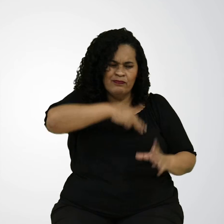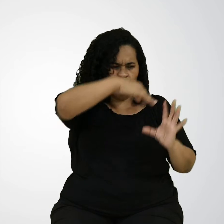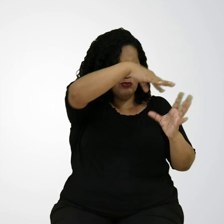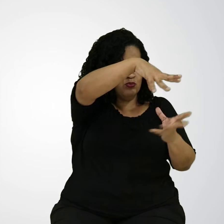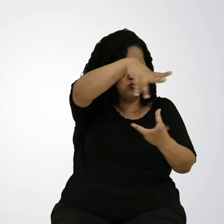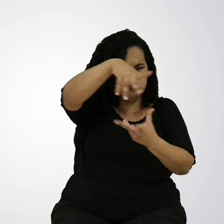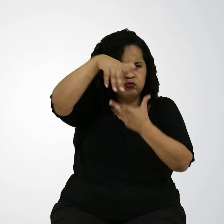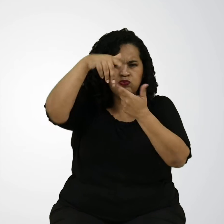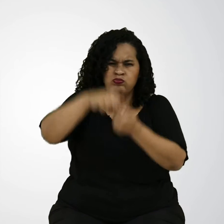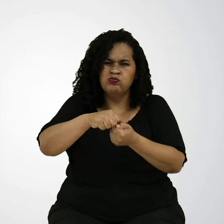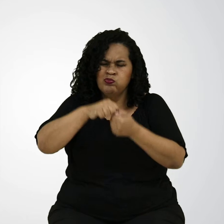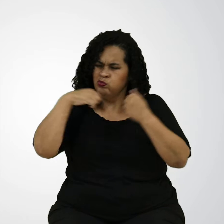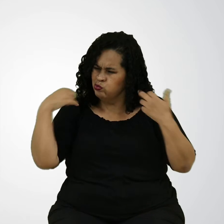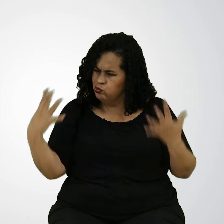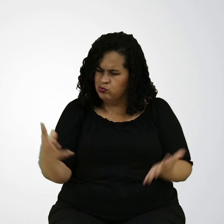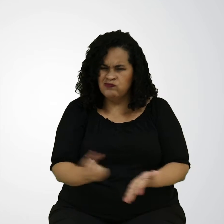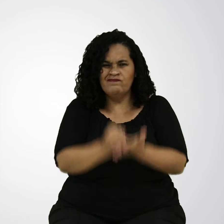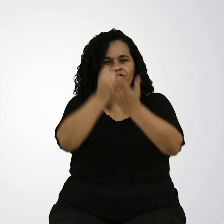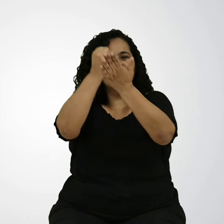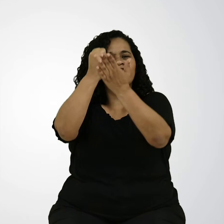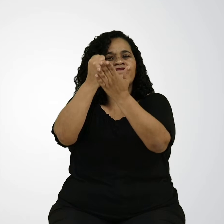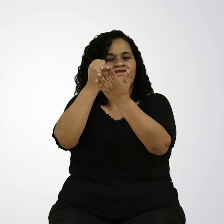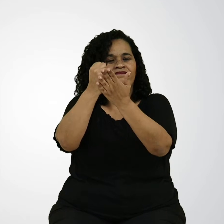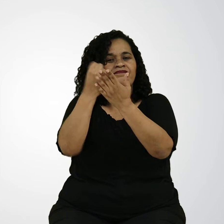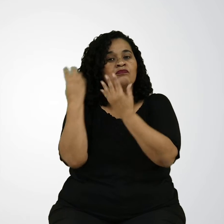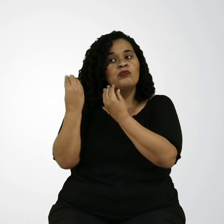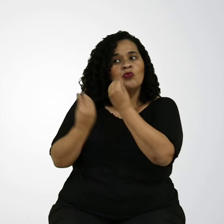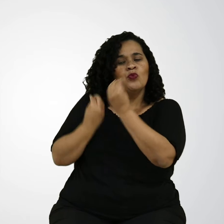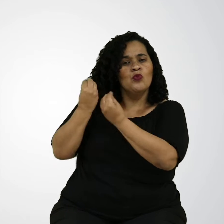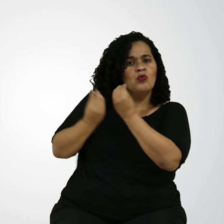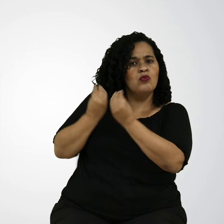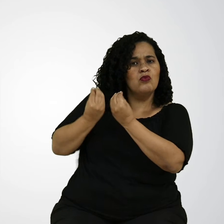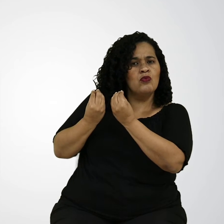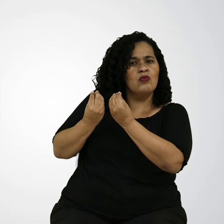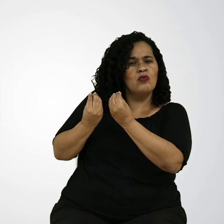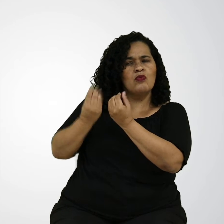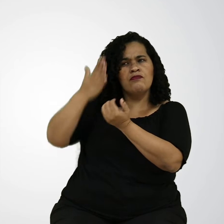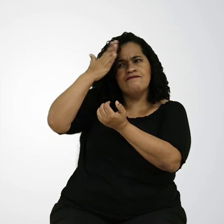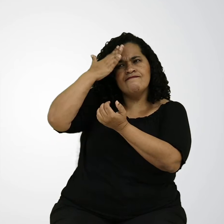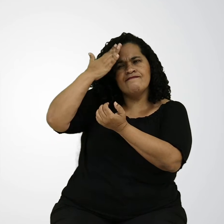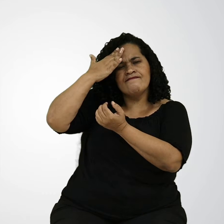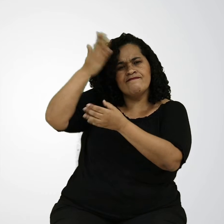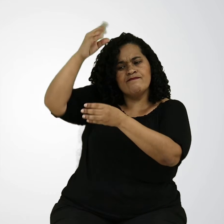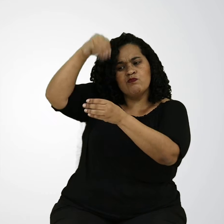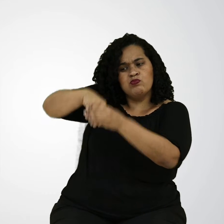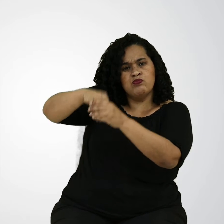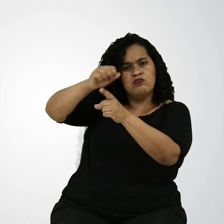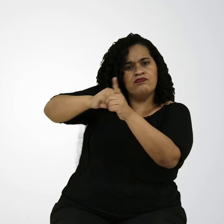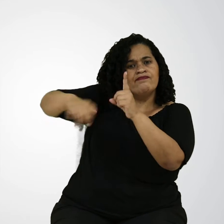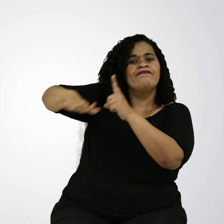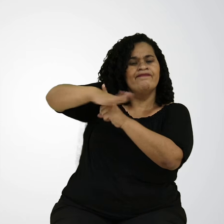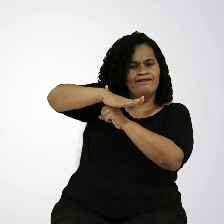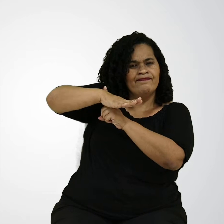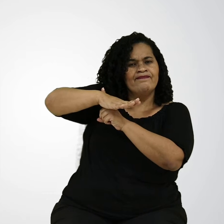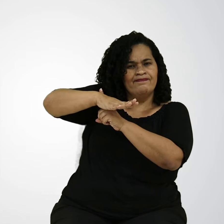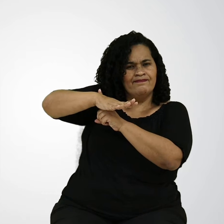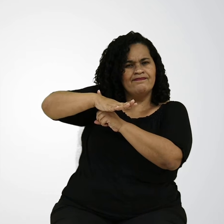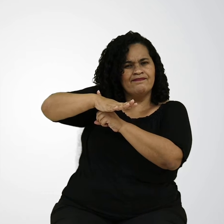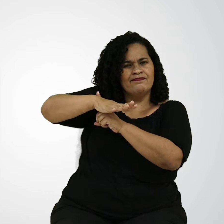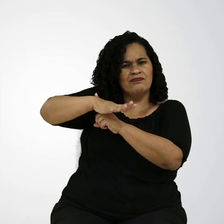de resgate de Deus no mundo? Como que nós podemos, dentro dessa nossa sociedade